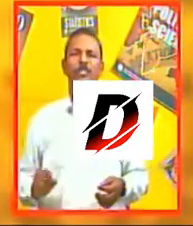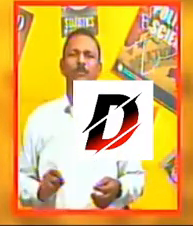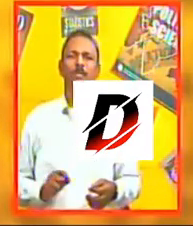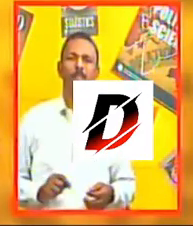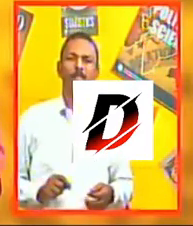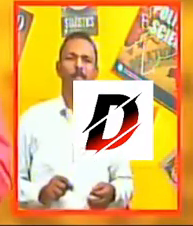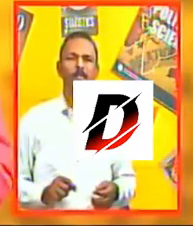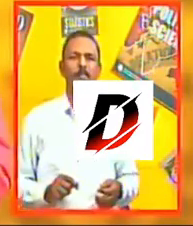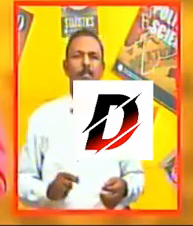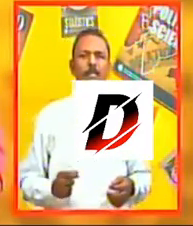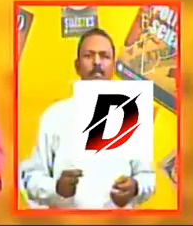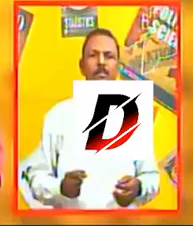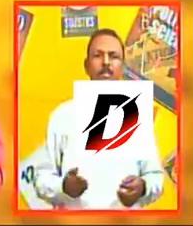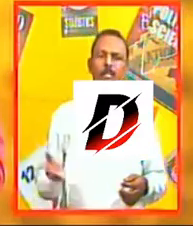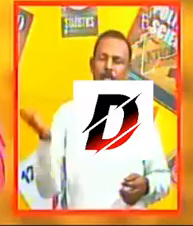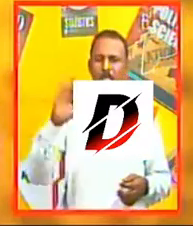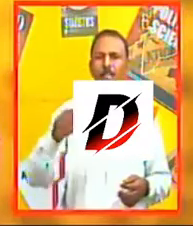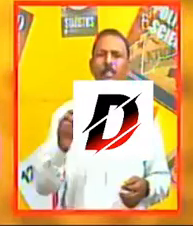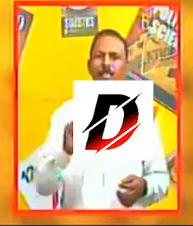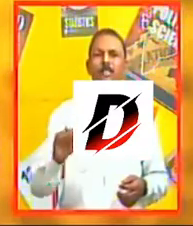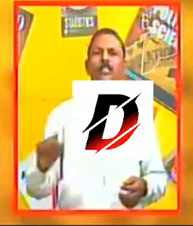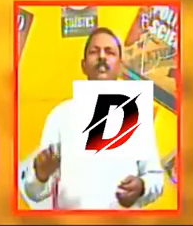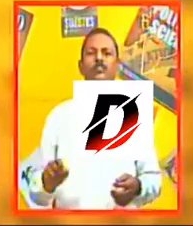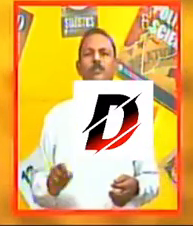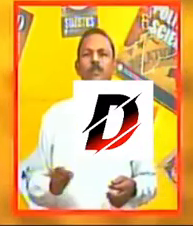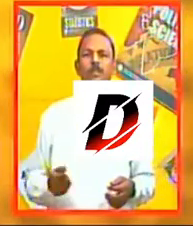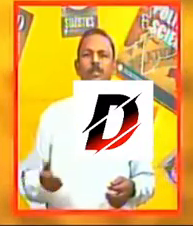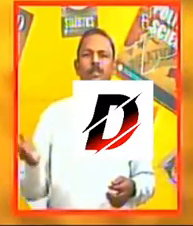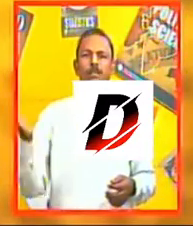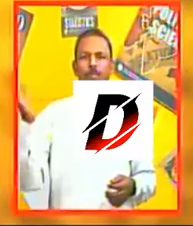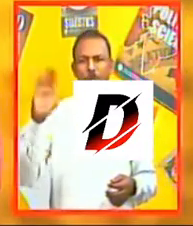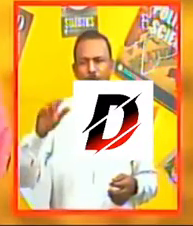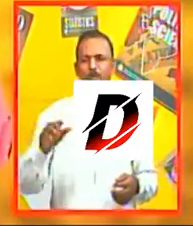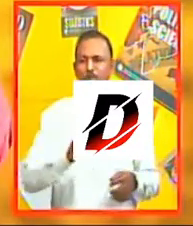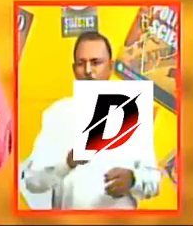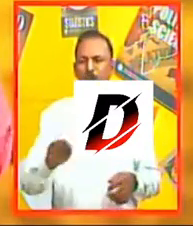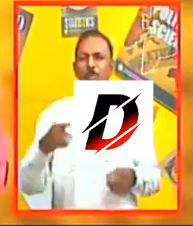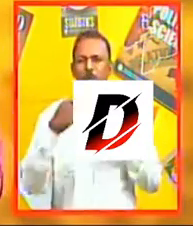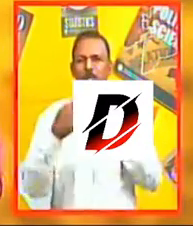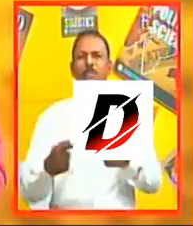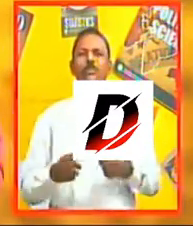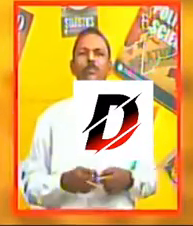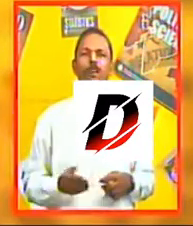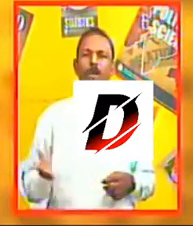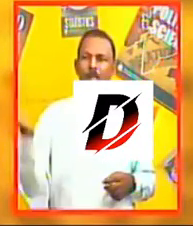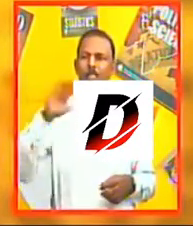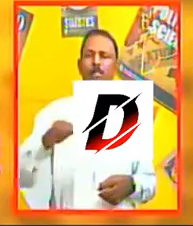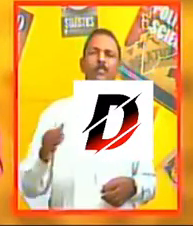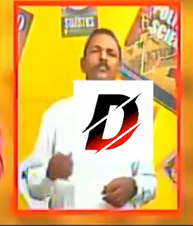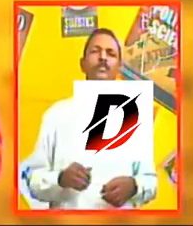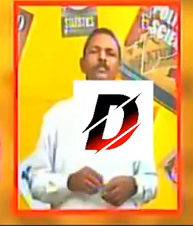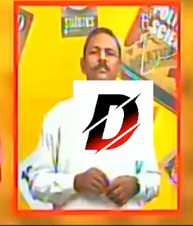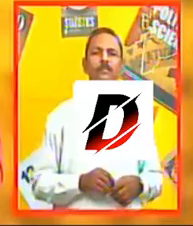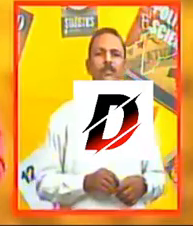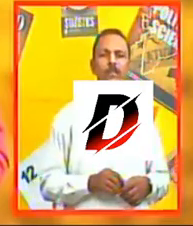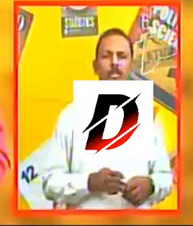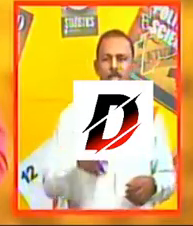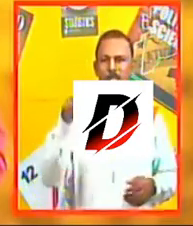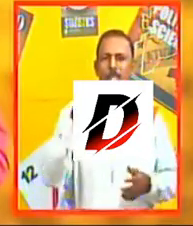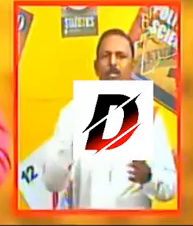இந்த மூன்றையுமே நம்ம செய்கிறோம். அல்லது நம்ம இதை தான் செஞ்சிட்ருக்கிறோம். மாணவர்கள் நீங்கள் இதை செய்யணும்.